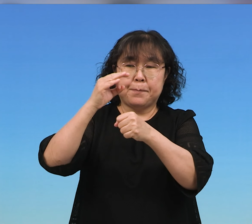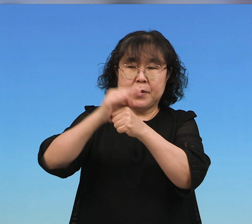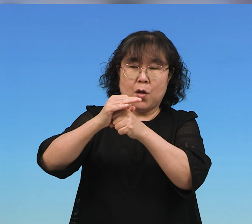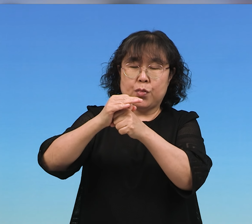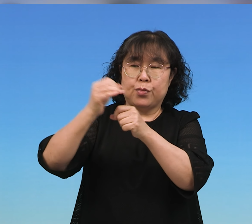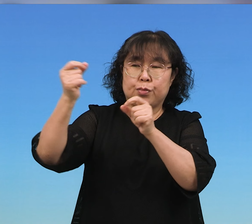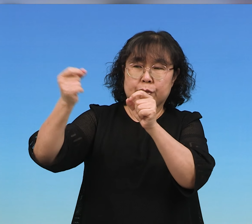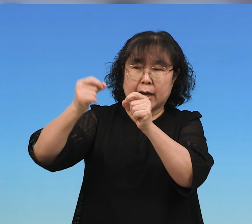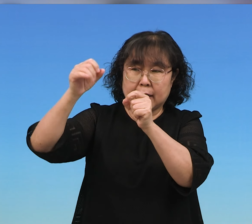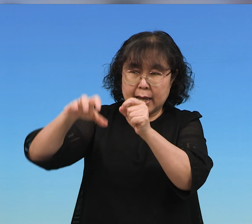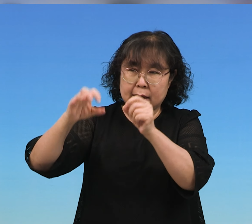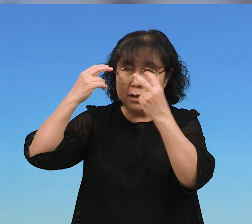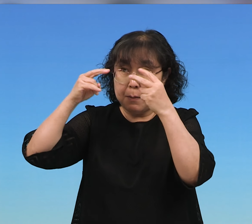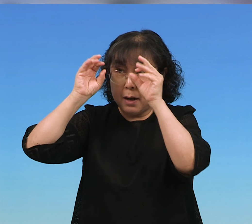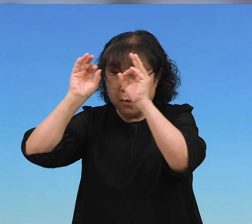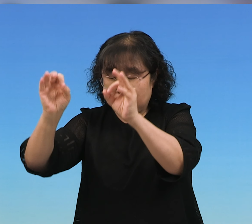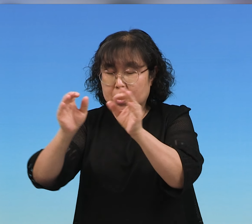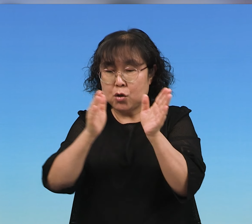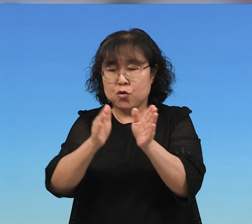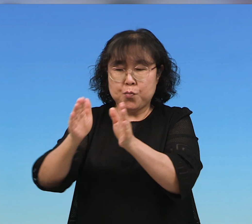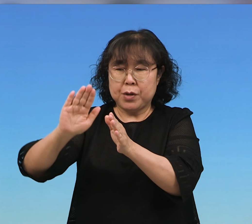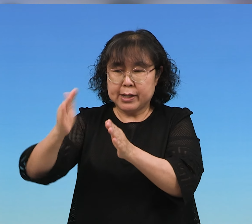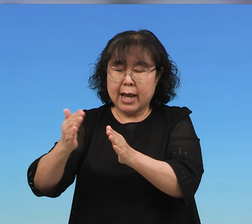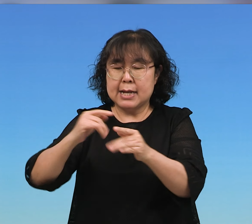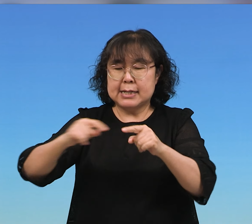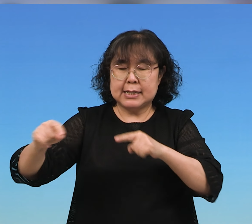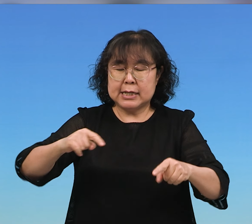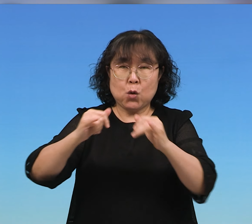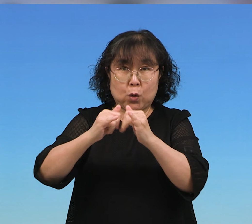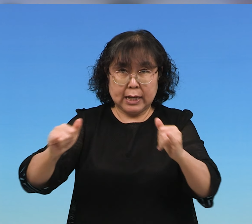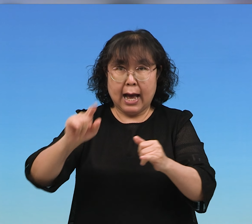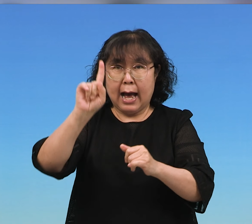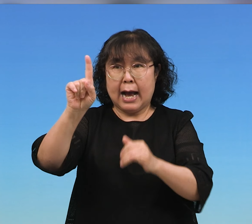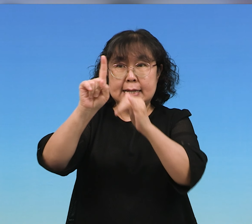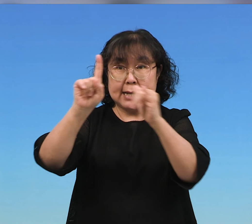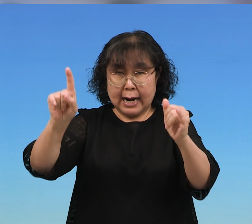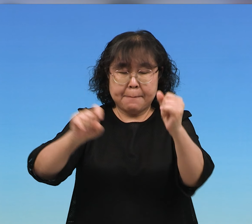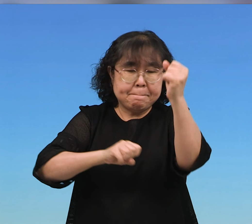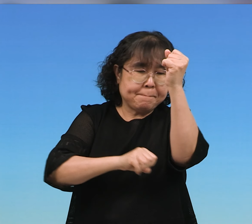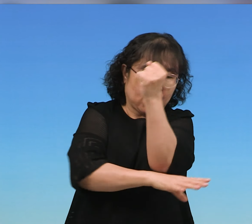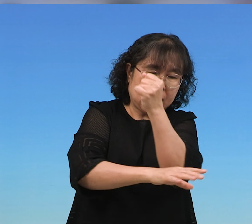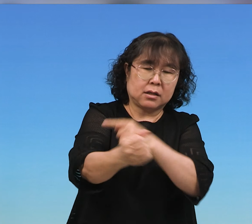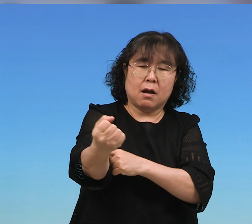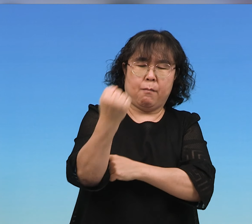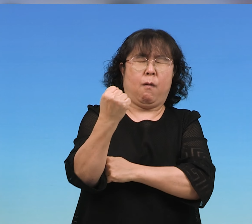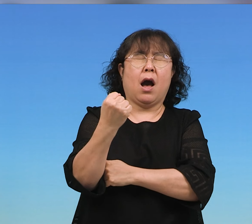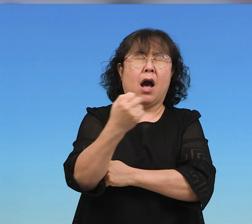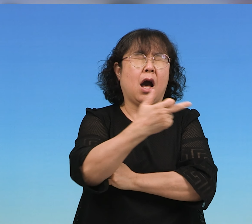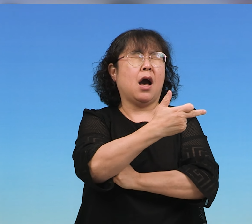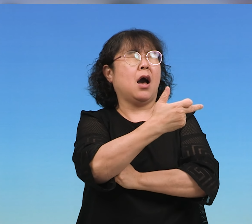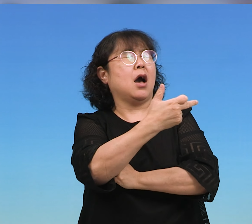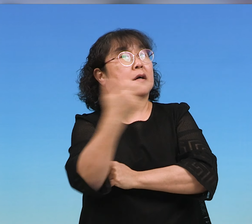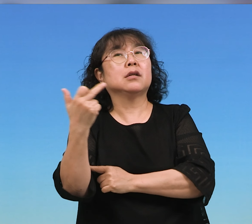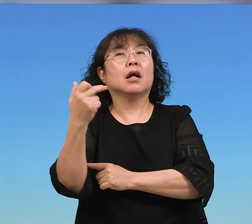10년 목사님을 옆에서 지켜보면서 준비된 지도자 한 사람의 영향력이 어마어마하구나,